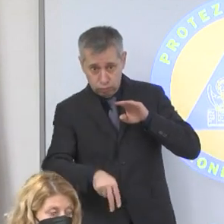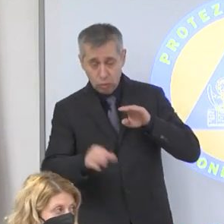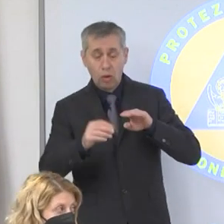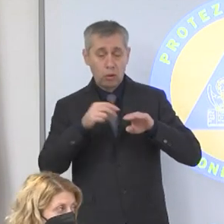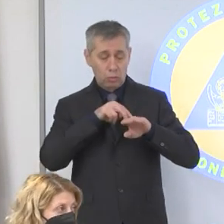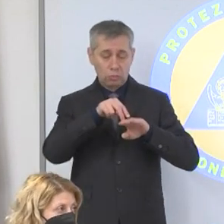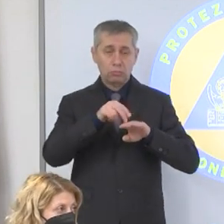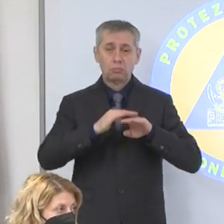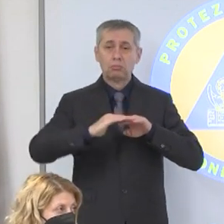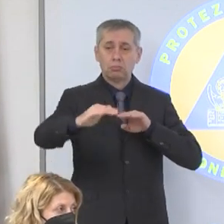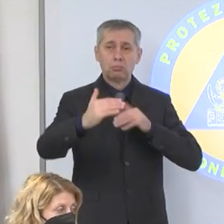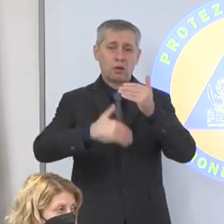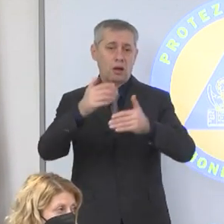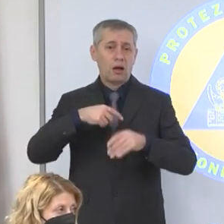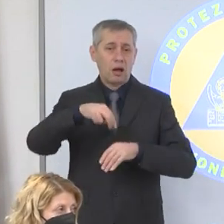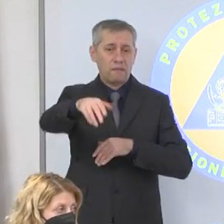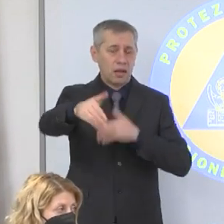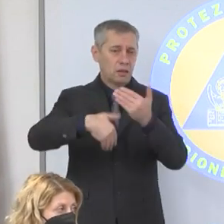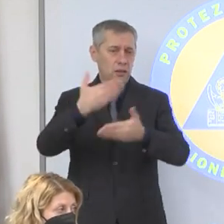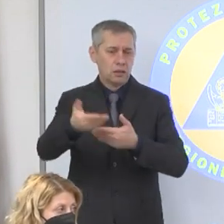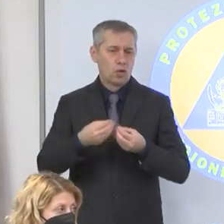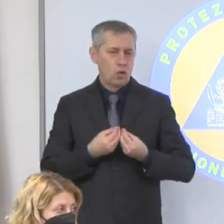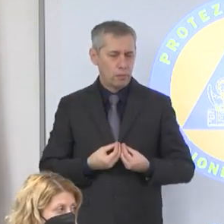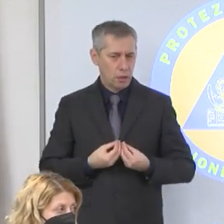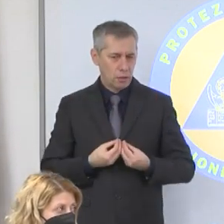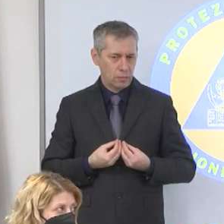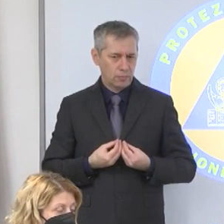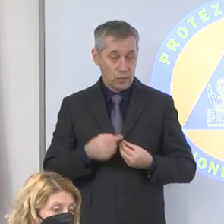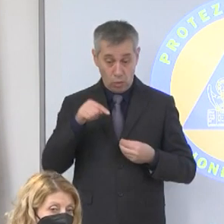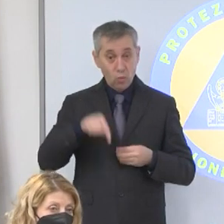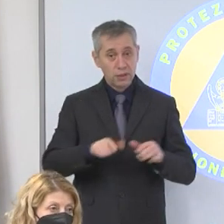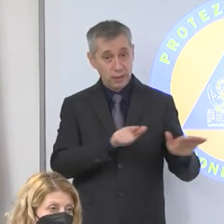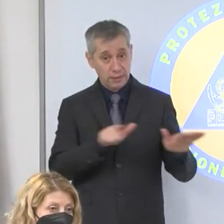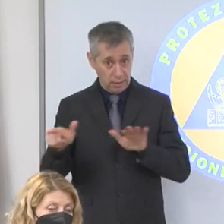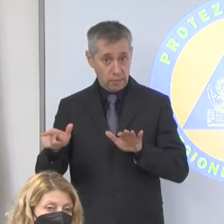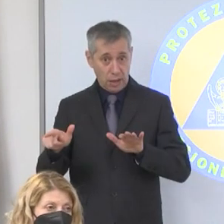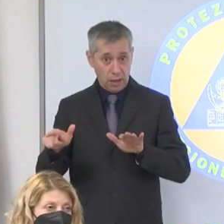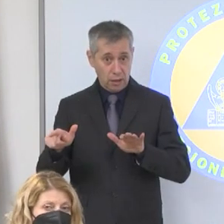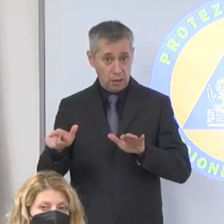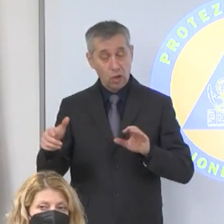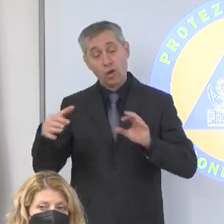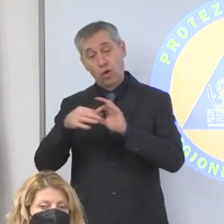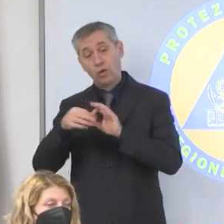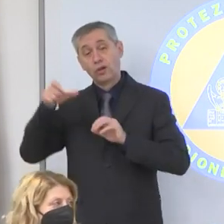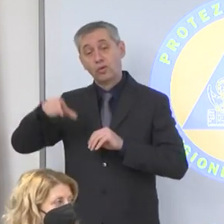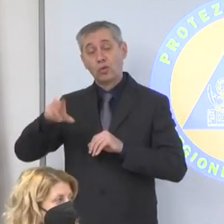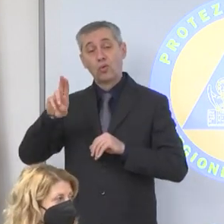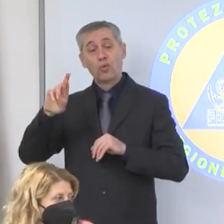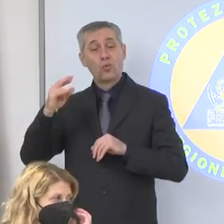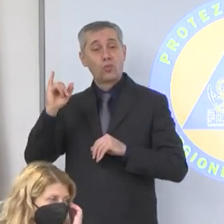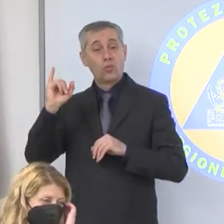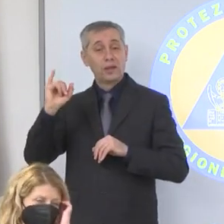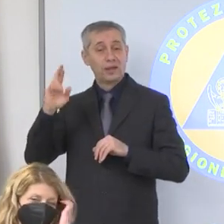Questa settimana è cruciale, è centrale. Non lo è solo per il Quirinale, lo è anche per il virus che a noi qui in Veneto insomma ci